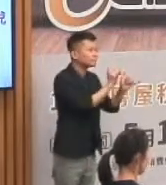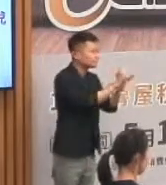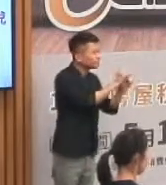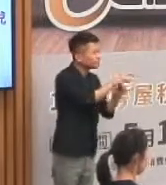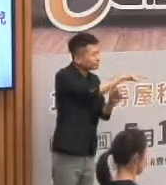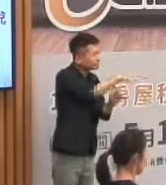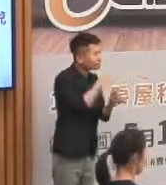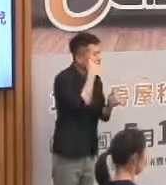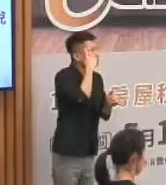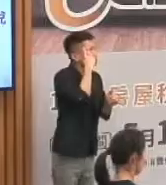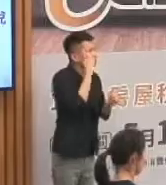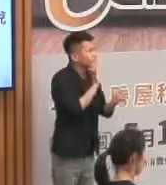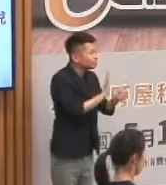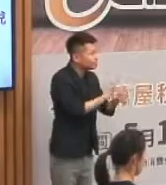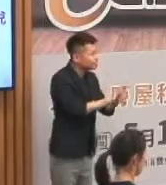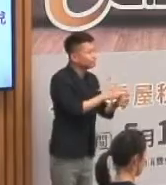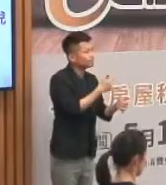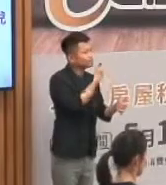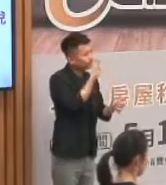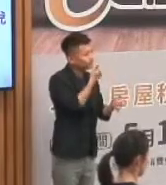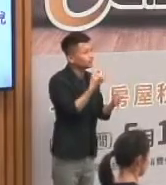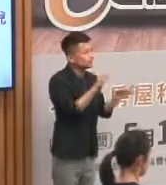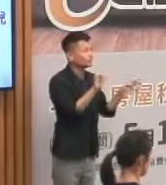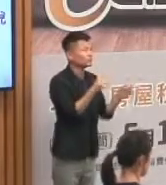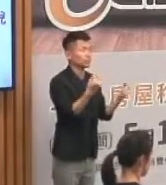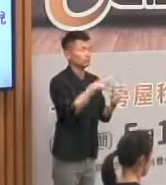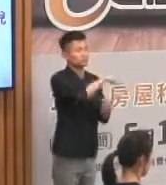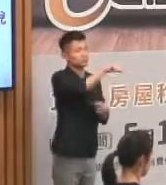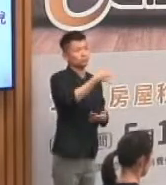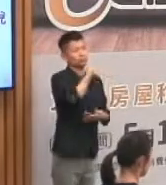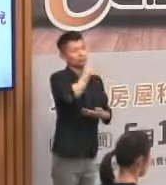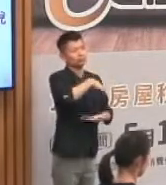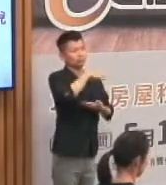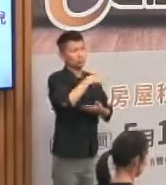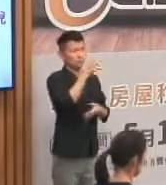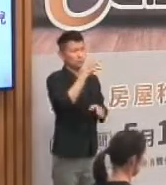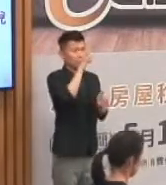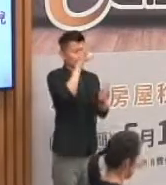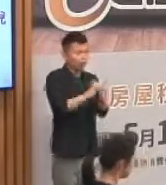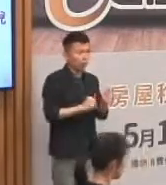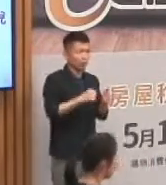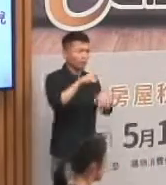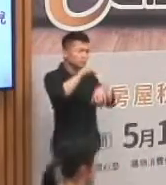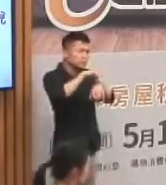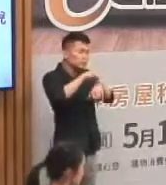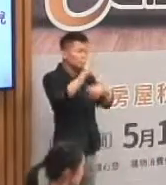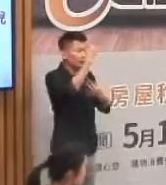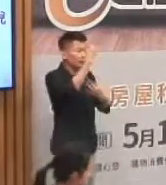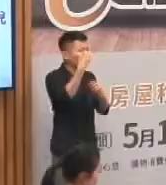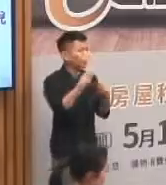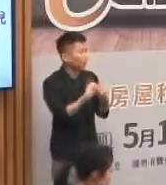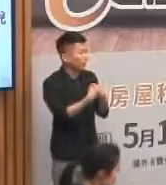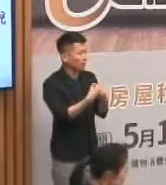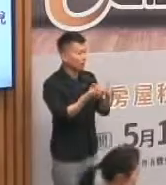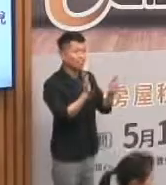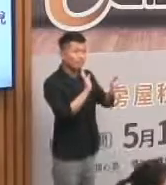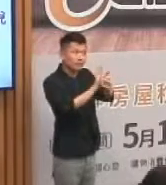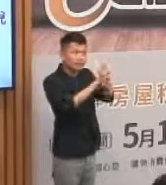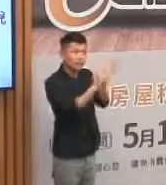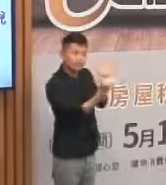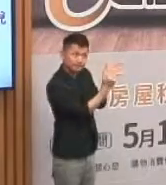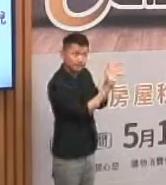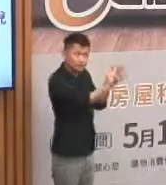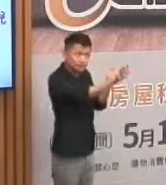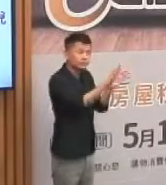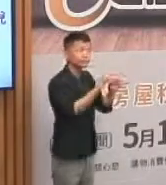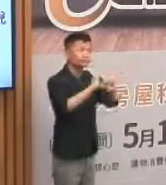友呢，有想到很多的这一些呢，比如说大家担心说这个扣款的时间等等呢，也都帮大家注记了。一样呢，也要